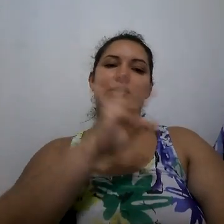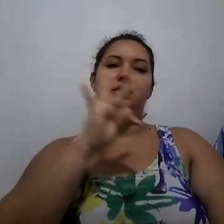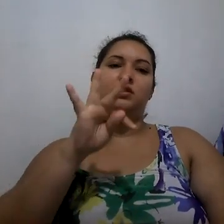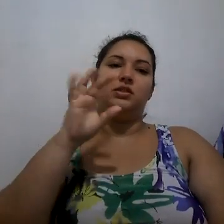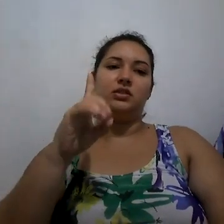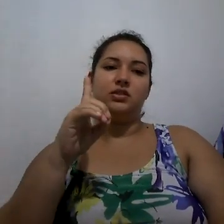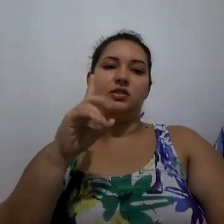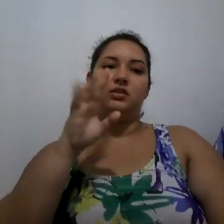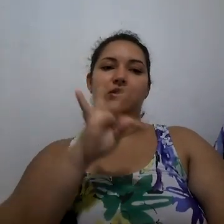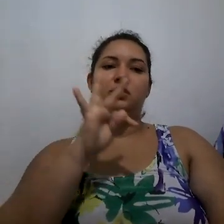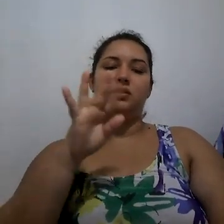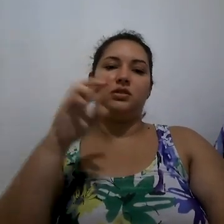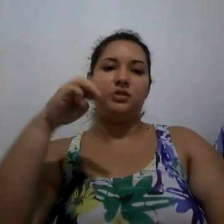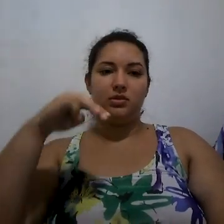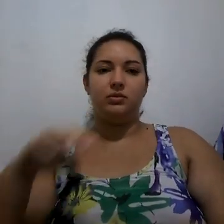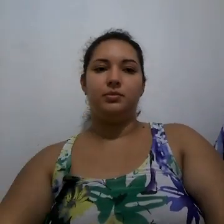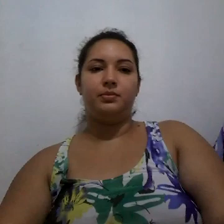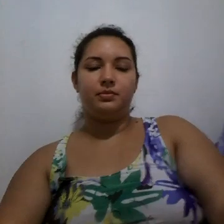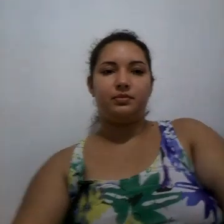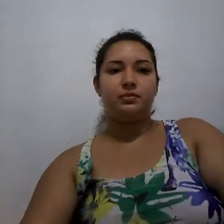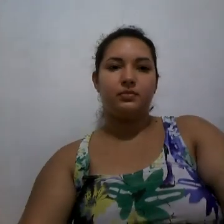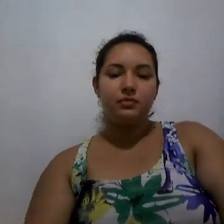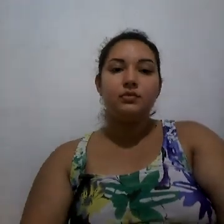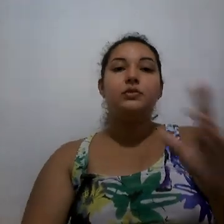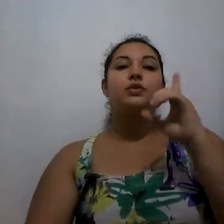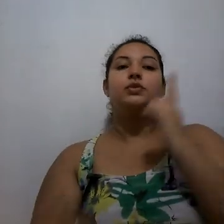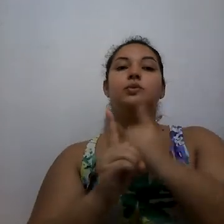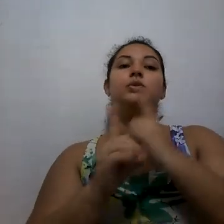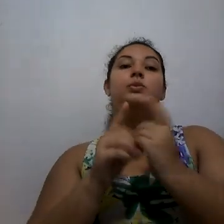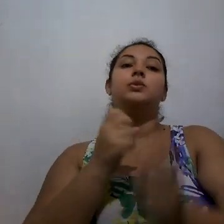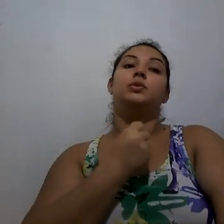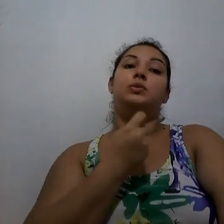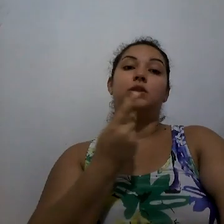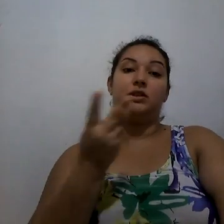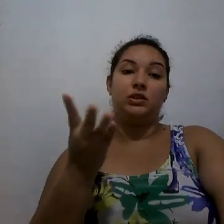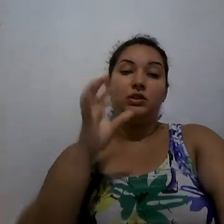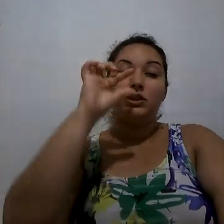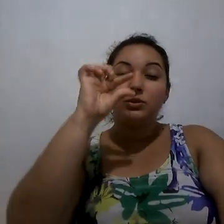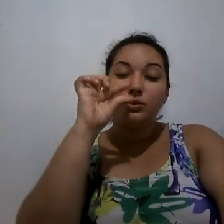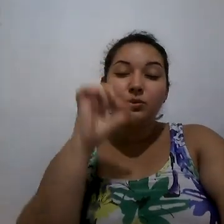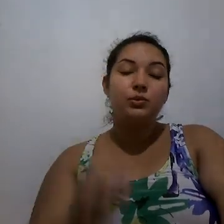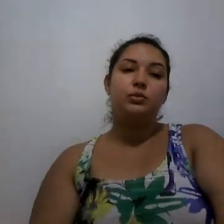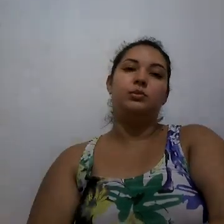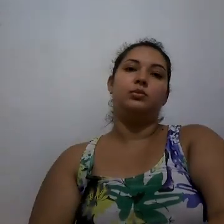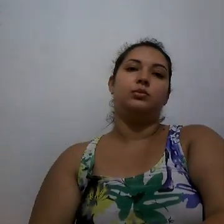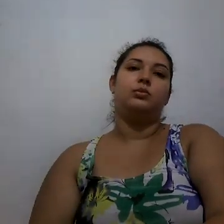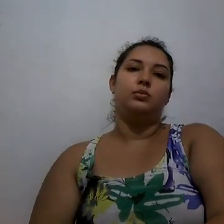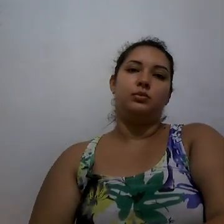Então, a gente vai achar uma quantidade, uma concentração desse analito muito pequena. Podemos ter o que é chamado traço, que é